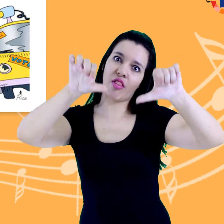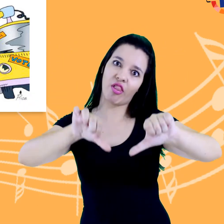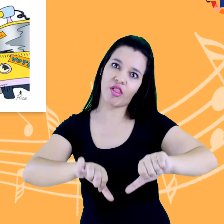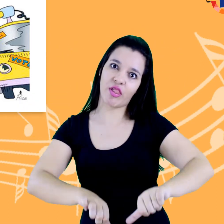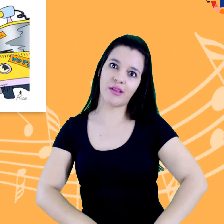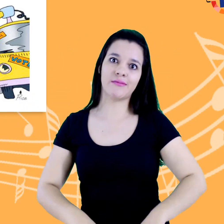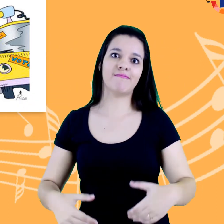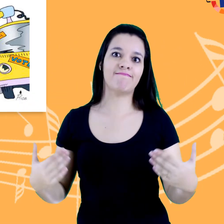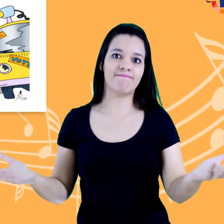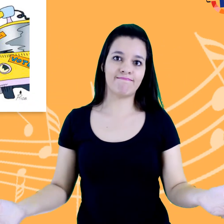todo.